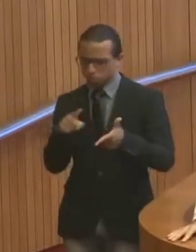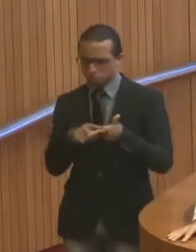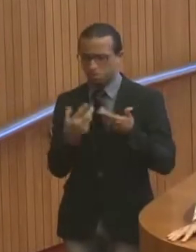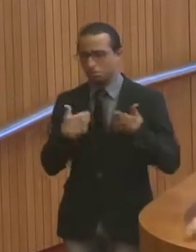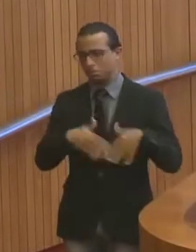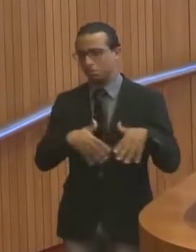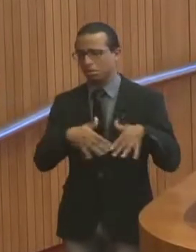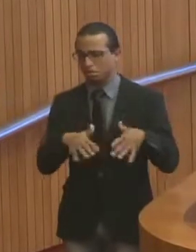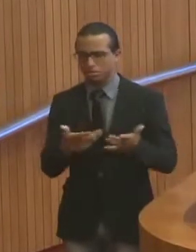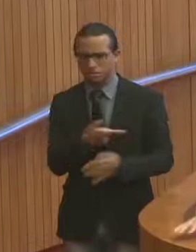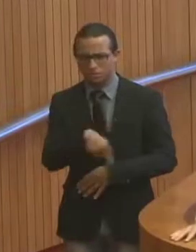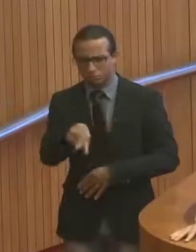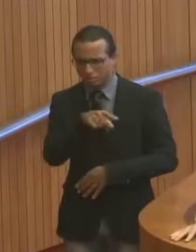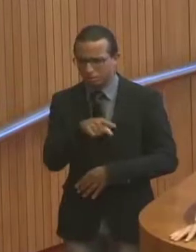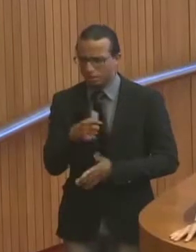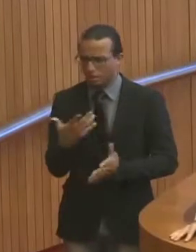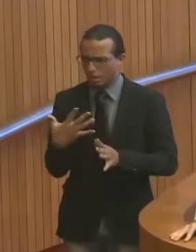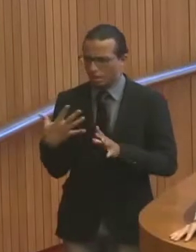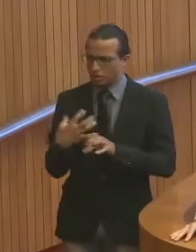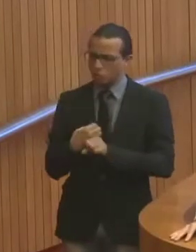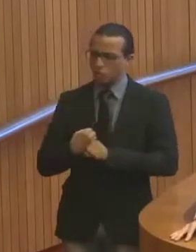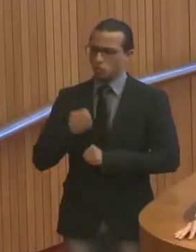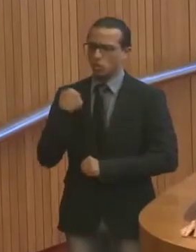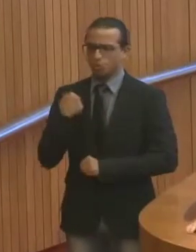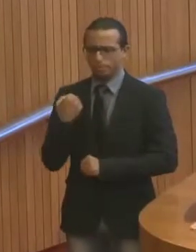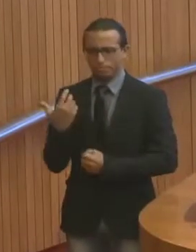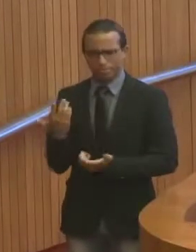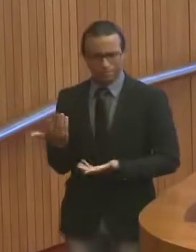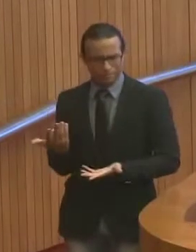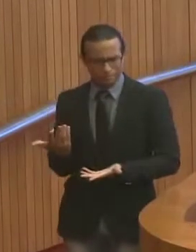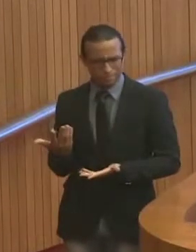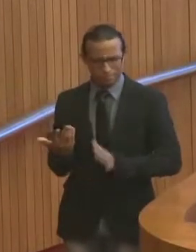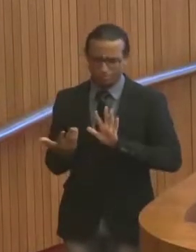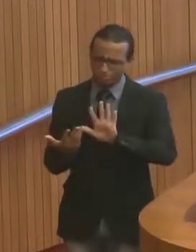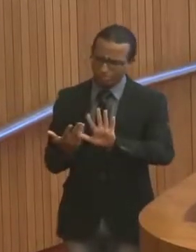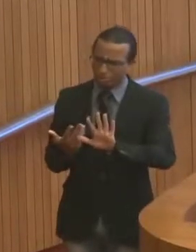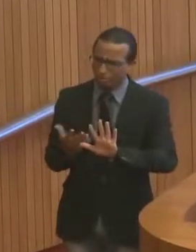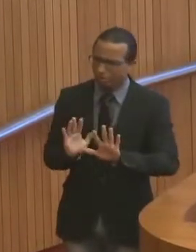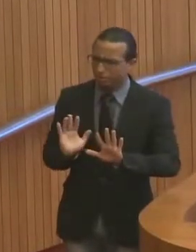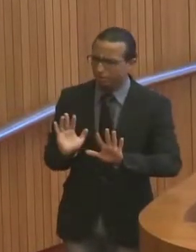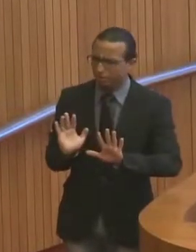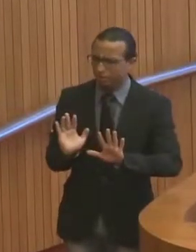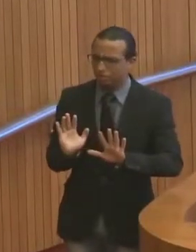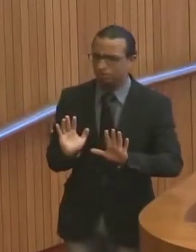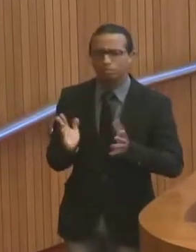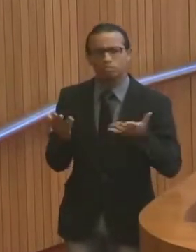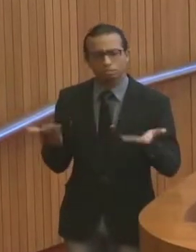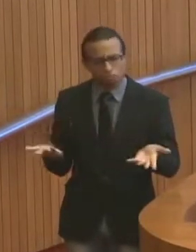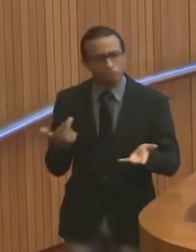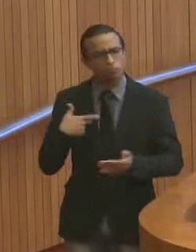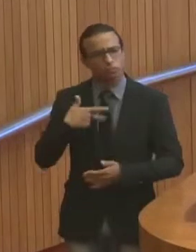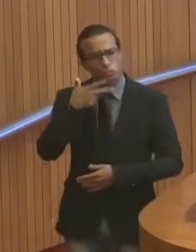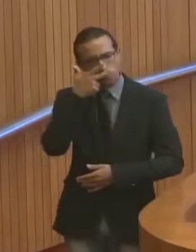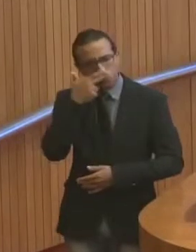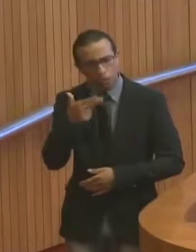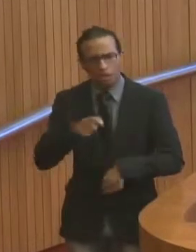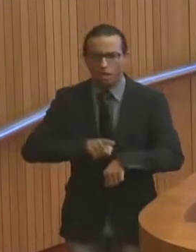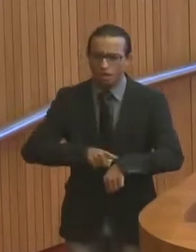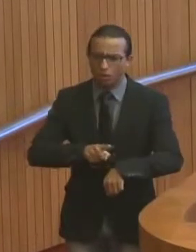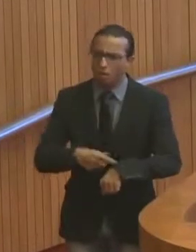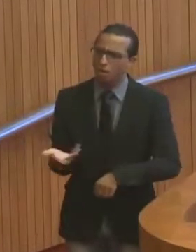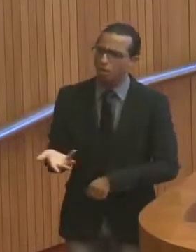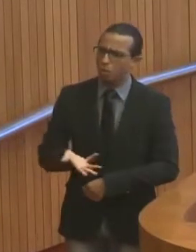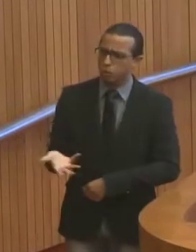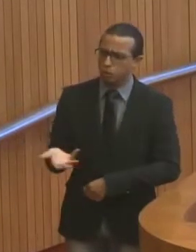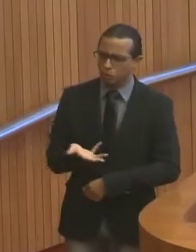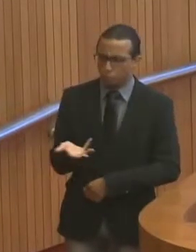é? Para dar lucro. Então, deputados, eu acho que está na hora,